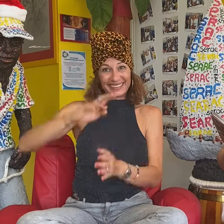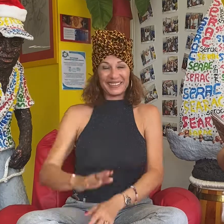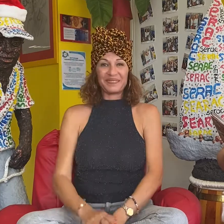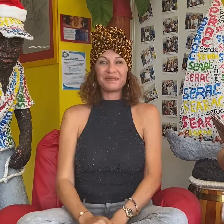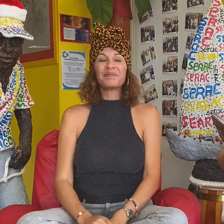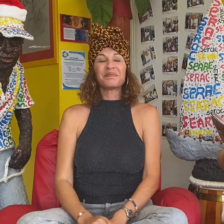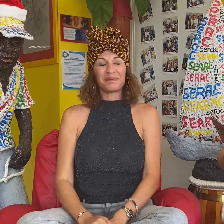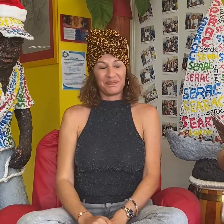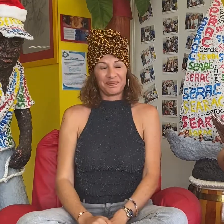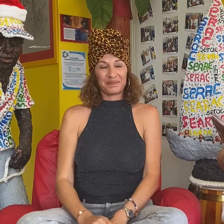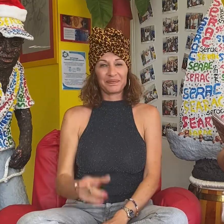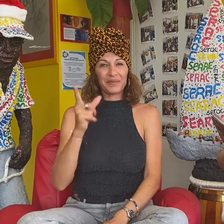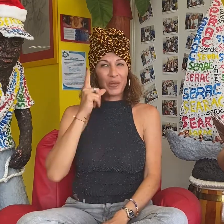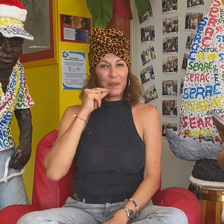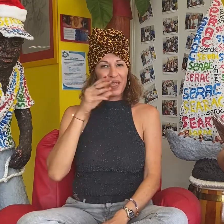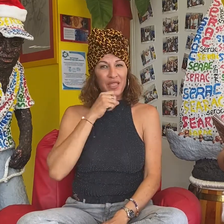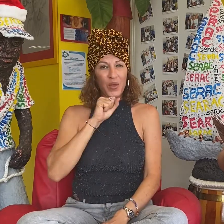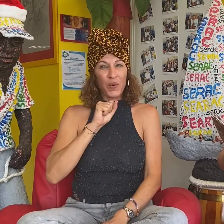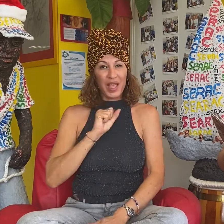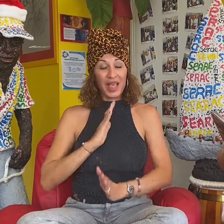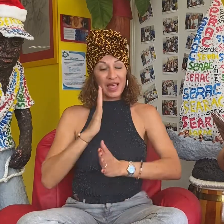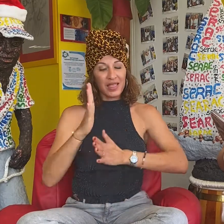Le Père Noël signe.